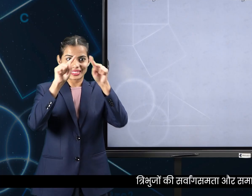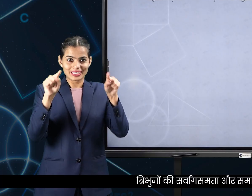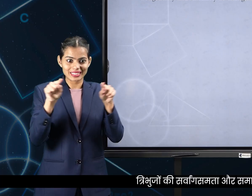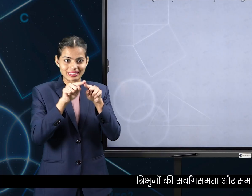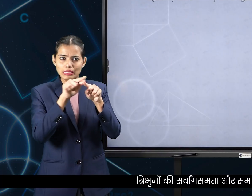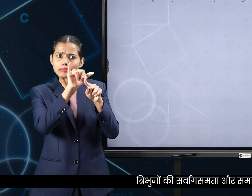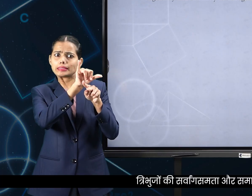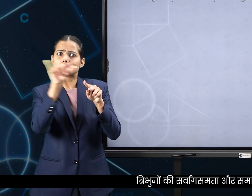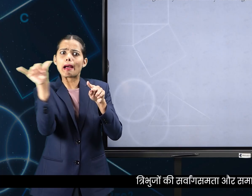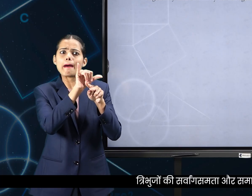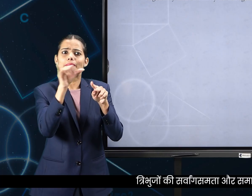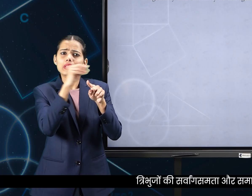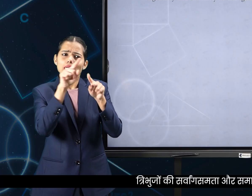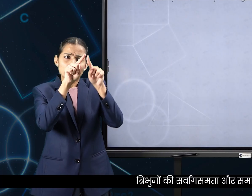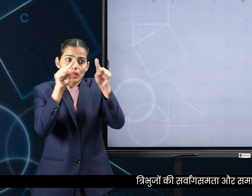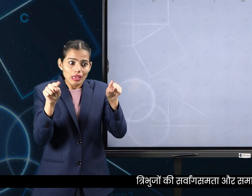त्रिभुजों की सर्वांग समता और समानता।